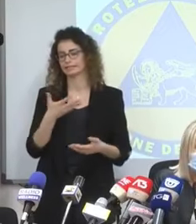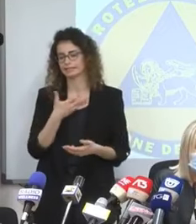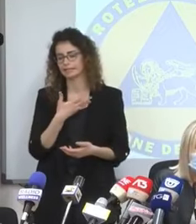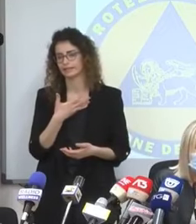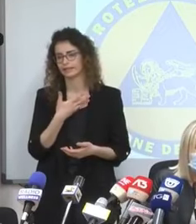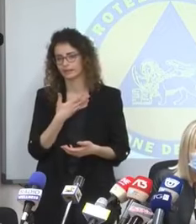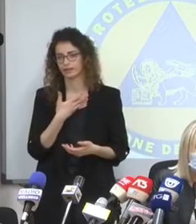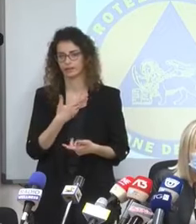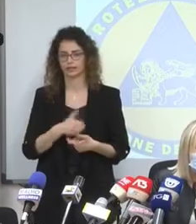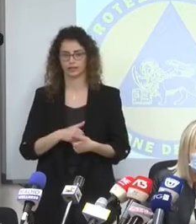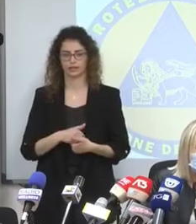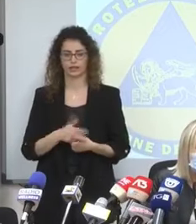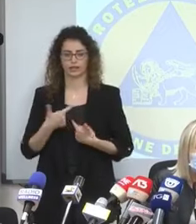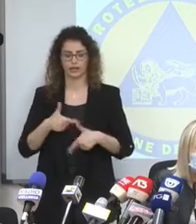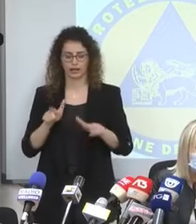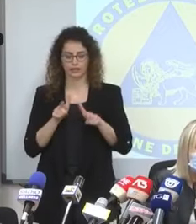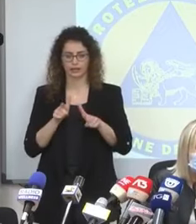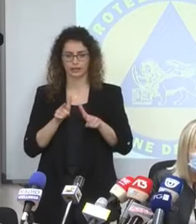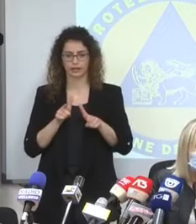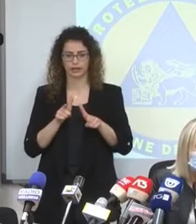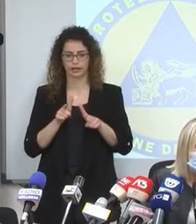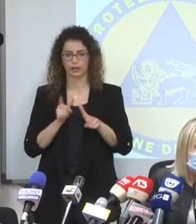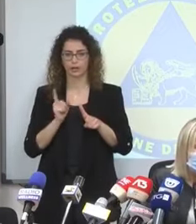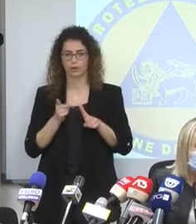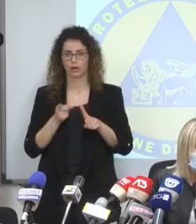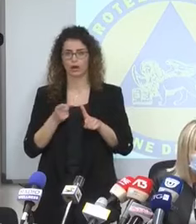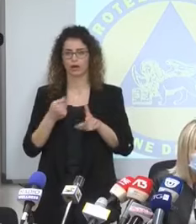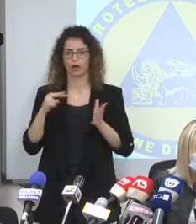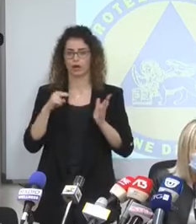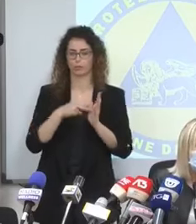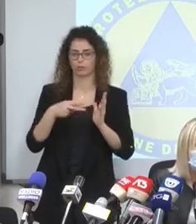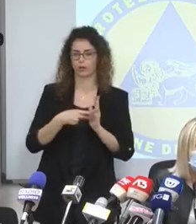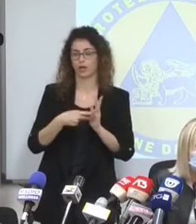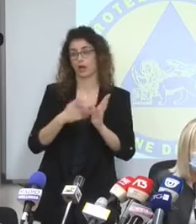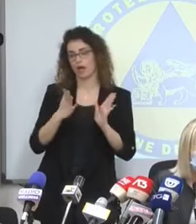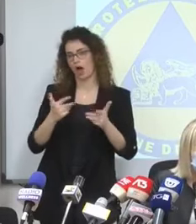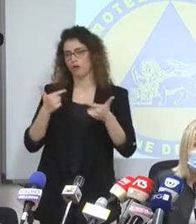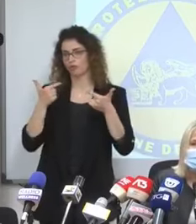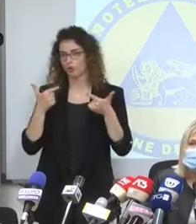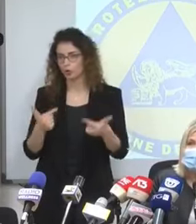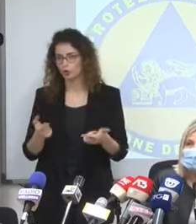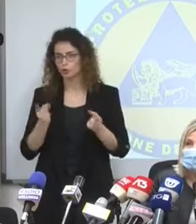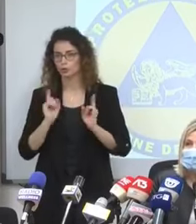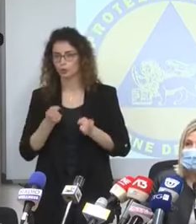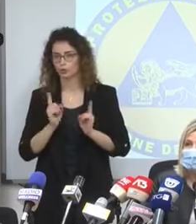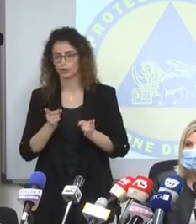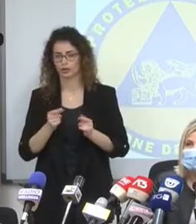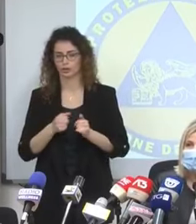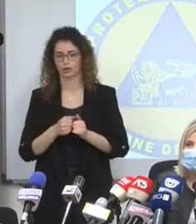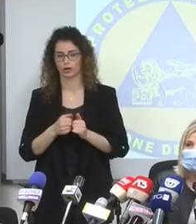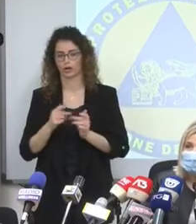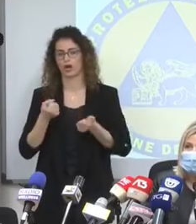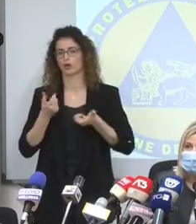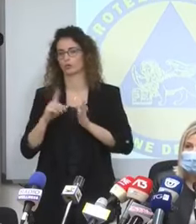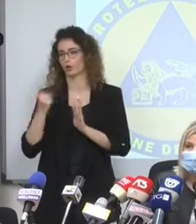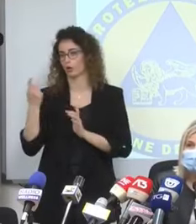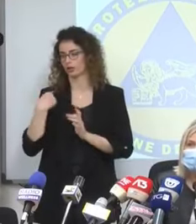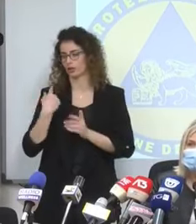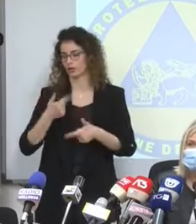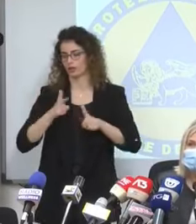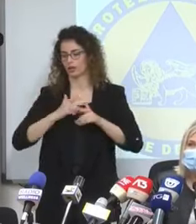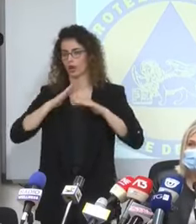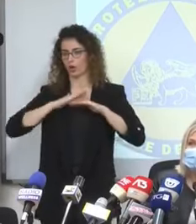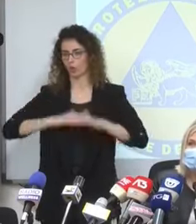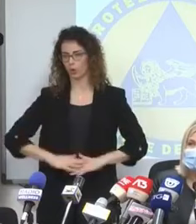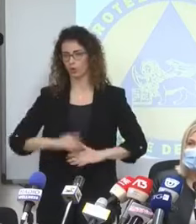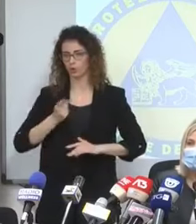fatta e ha creato dei problemi. Fortunatamente, e quindi il dato di ieri ci rassicura molto, non